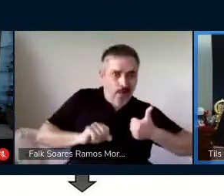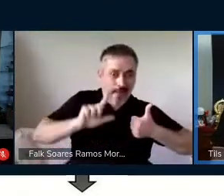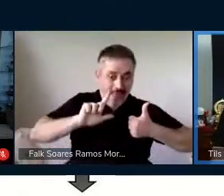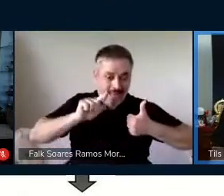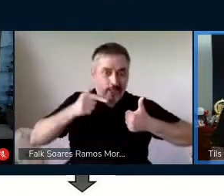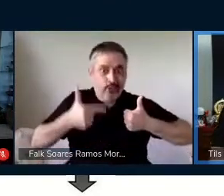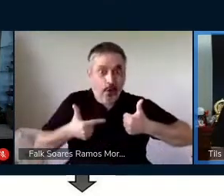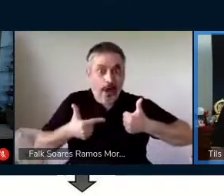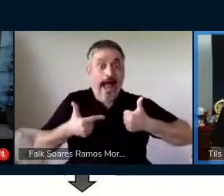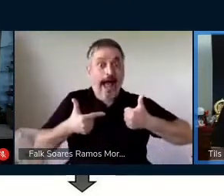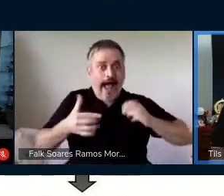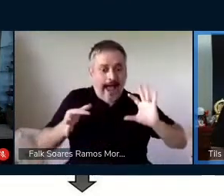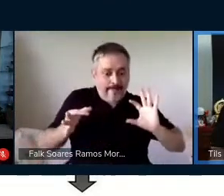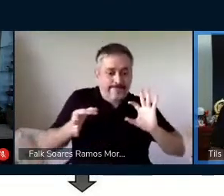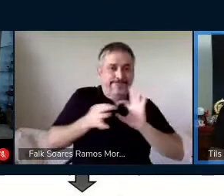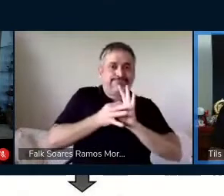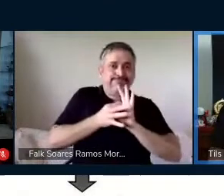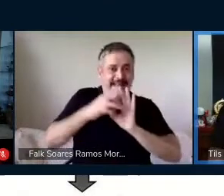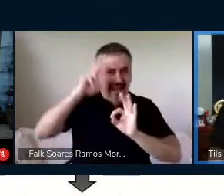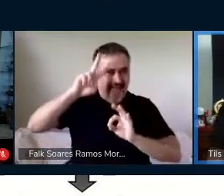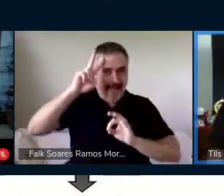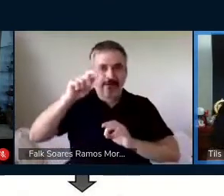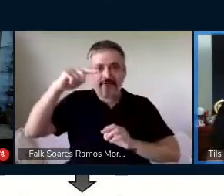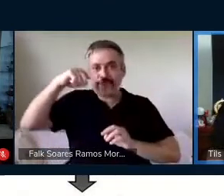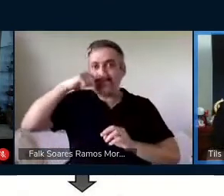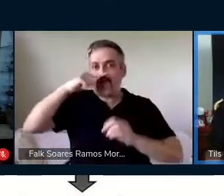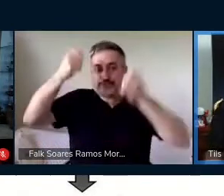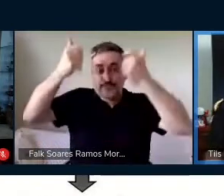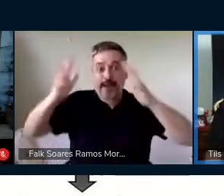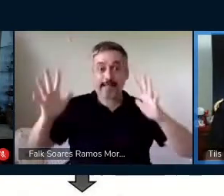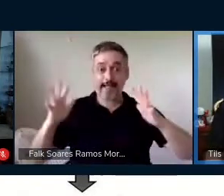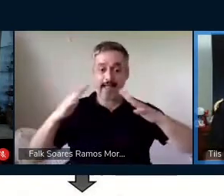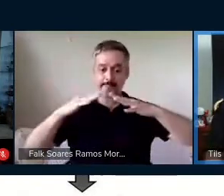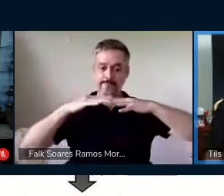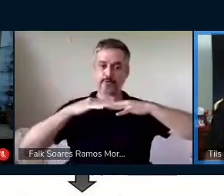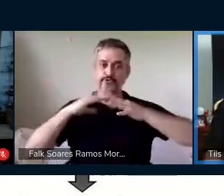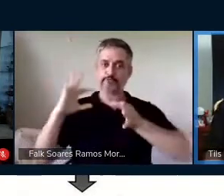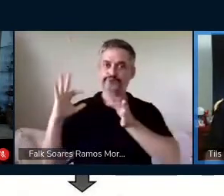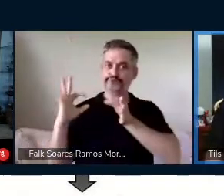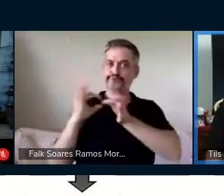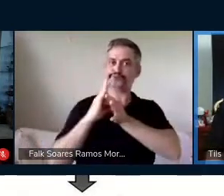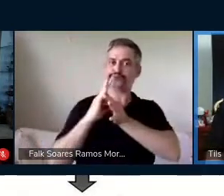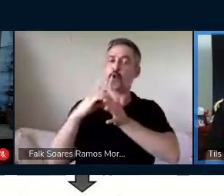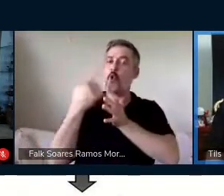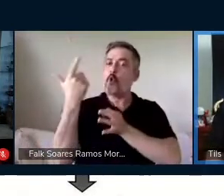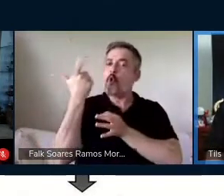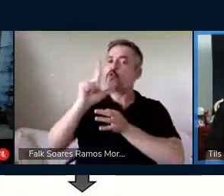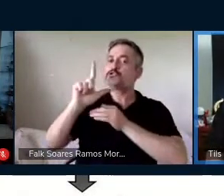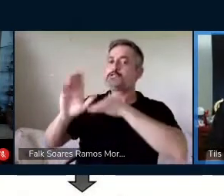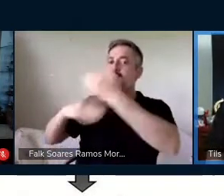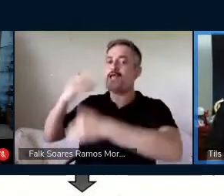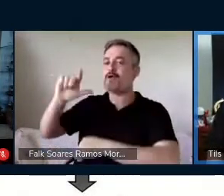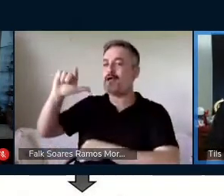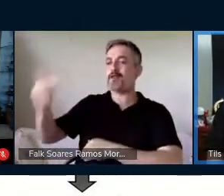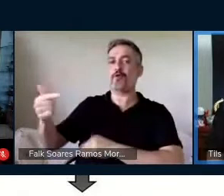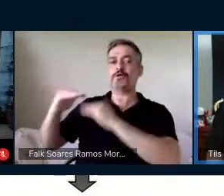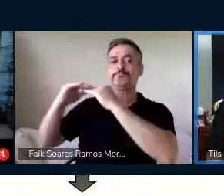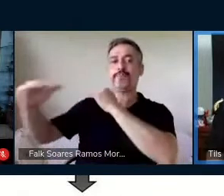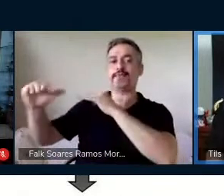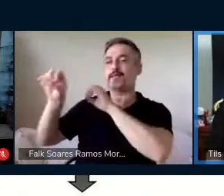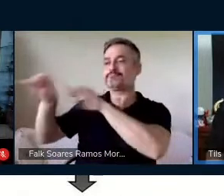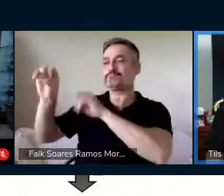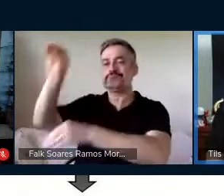2 padrão, sem interferência da LP, no caso a língua padrão 1, sobre a língua padrão 2. E a terceira